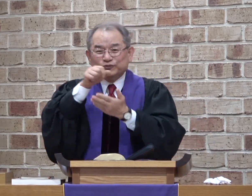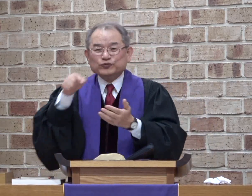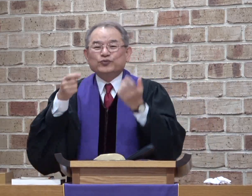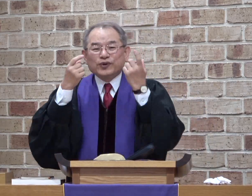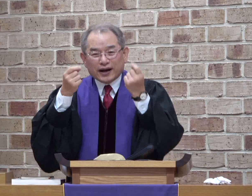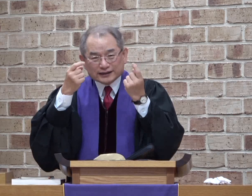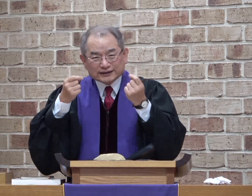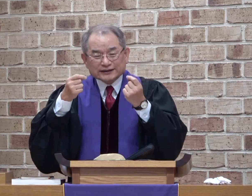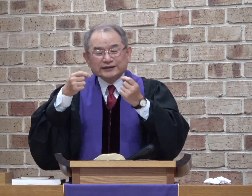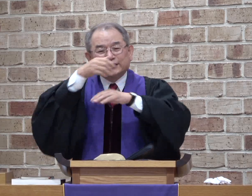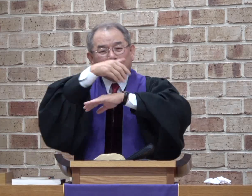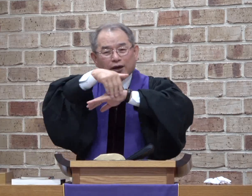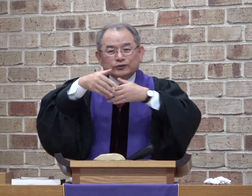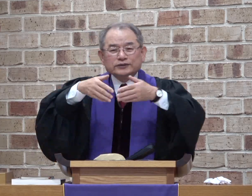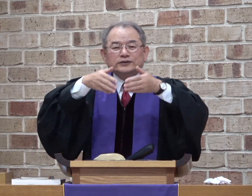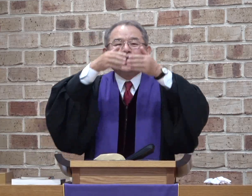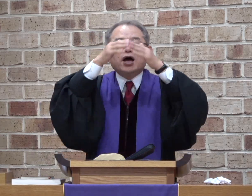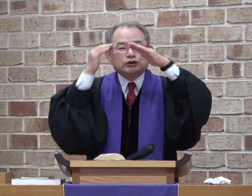하나님께서는 계획을 이루어